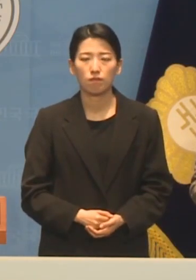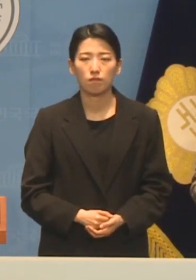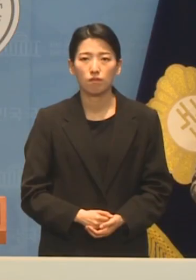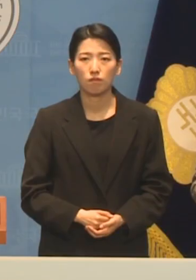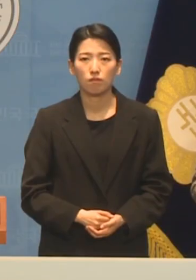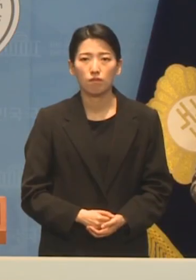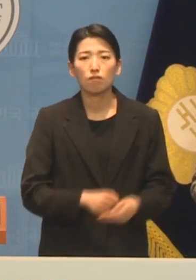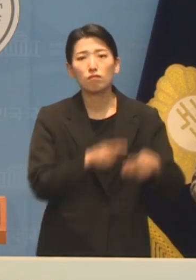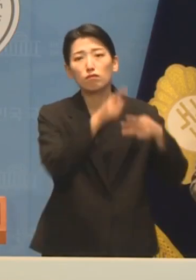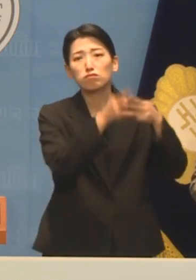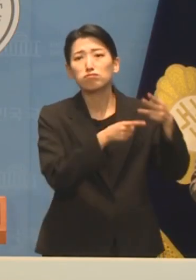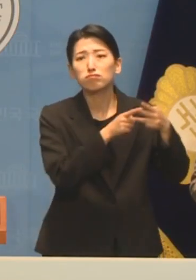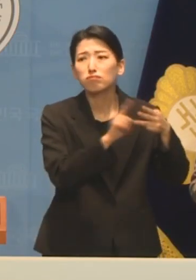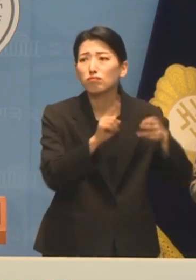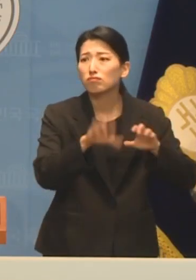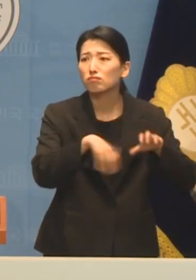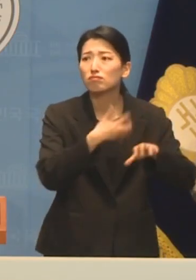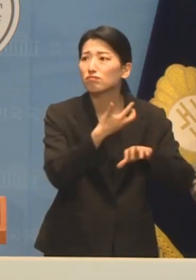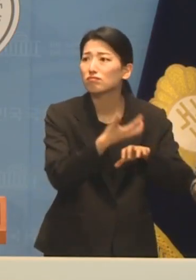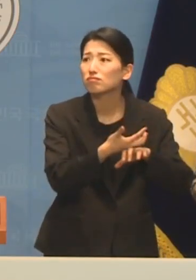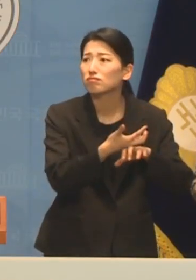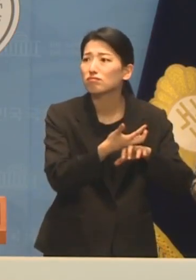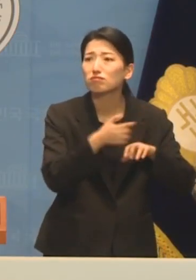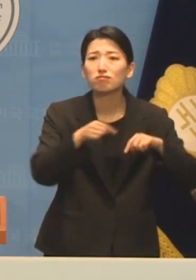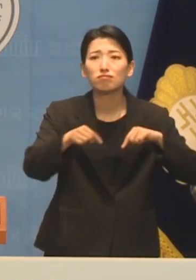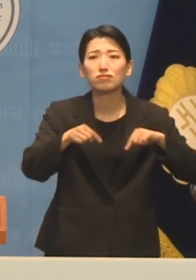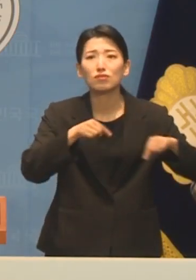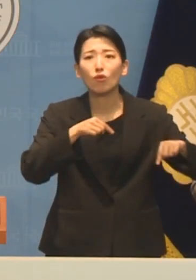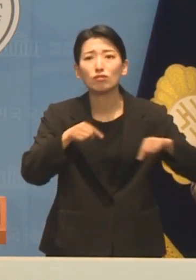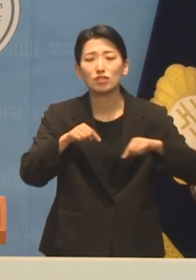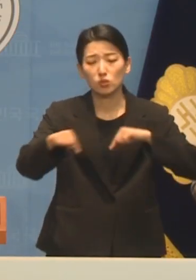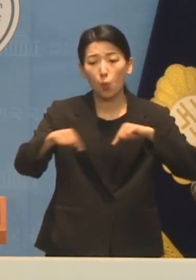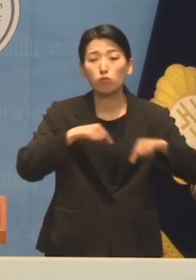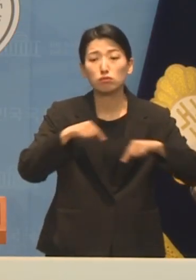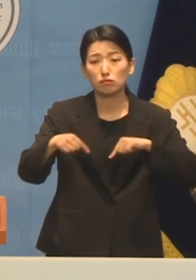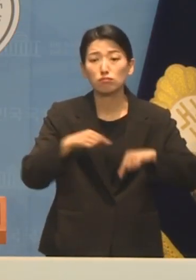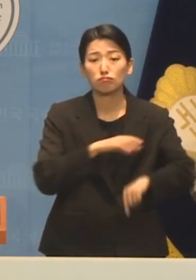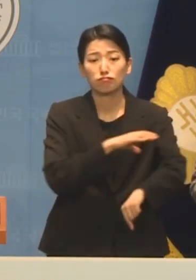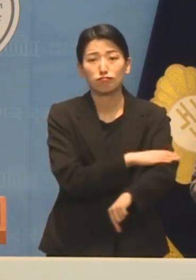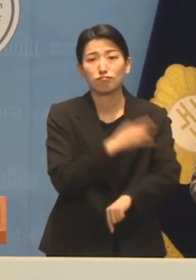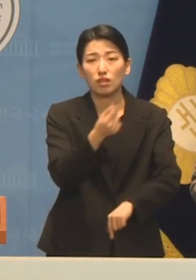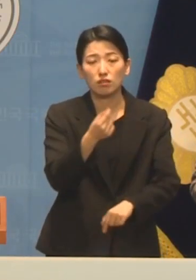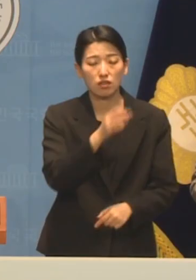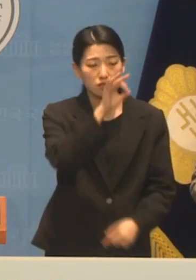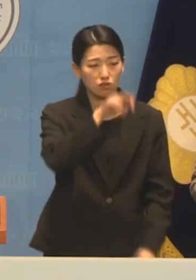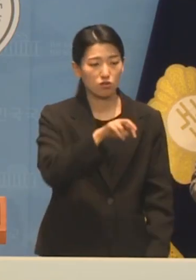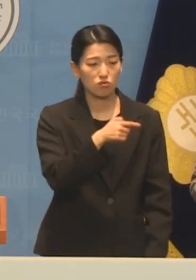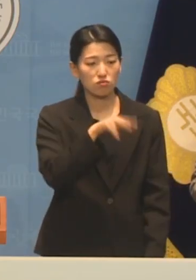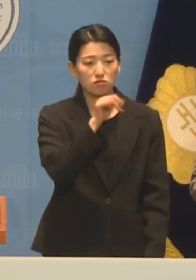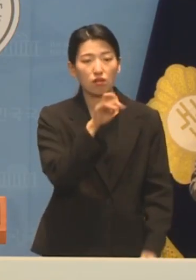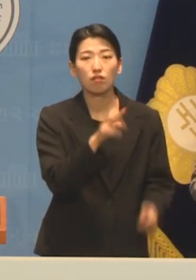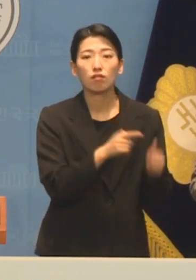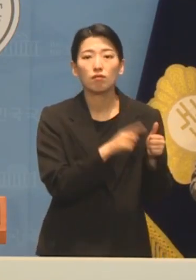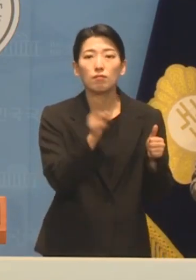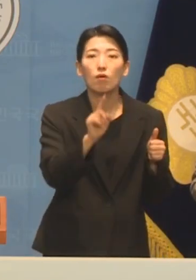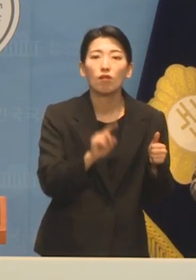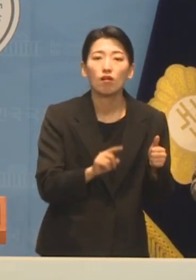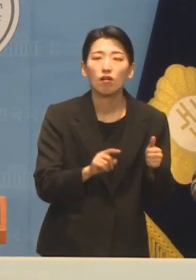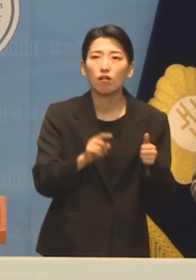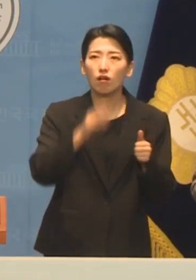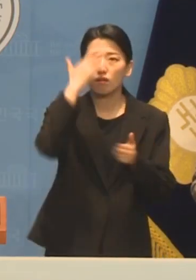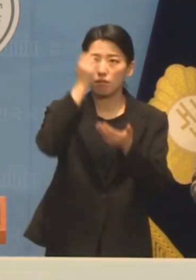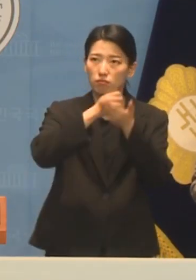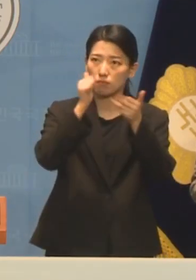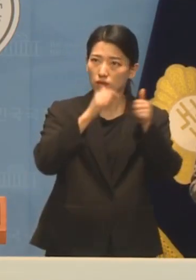내란이 통치행위라는 개변을 쏟아냈던 윤상현 의원은 헌법재판소 판결 이후 기각을